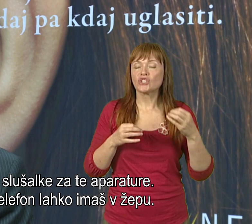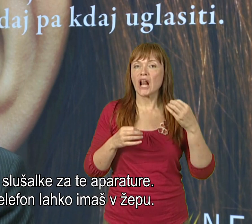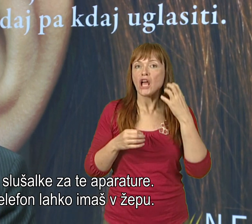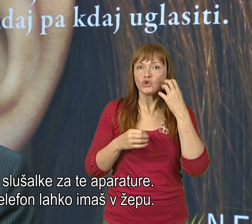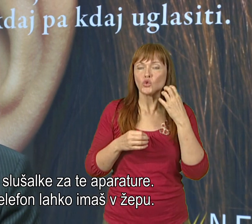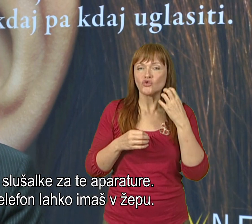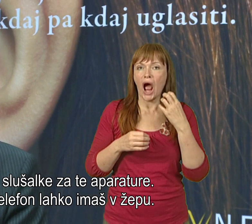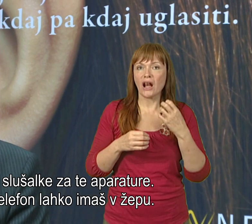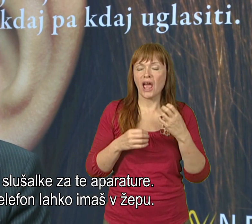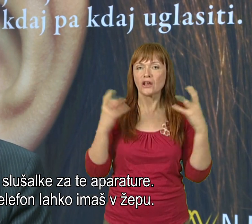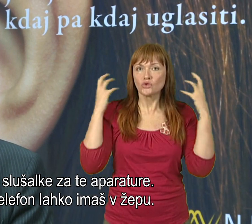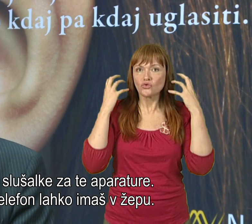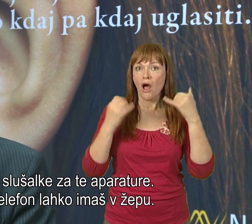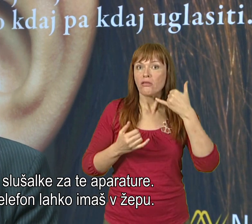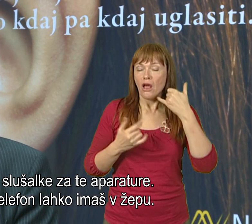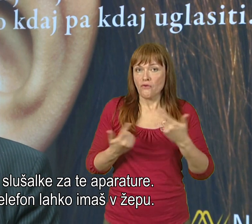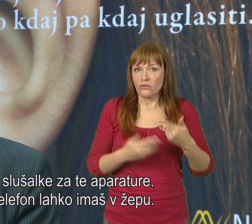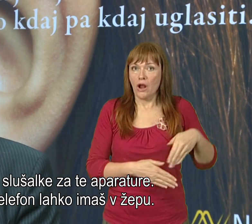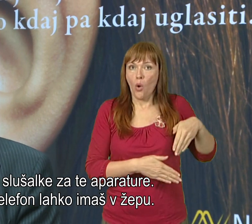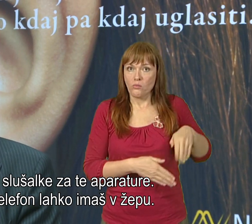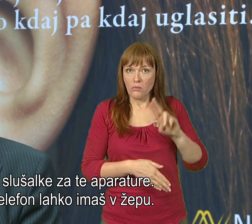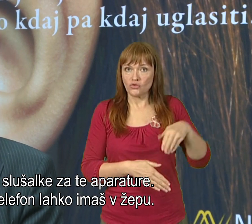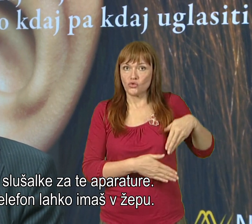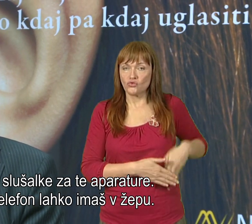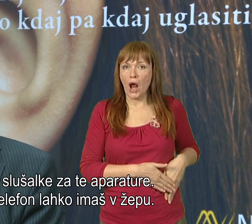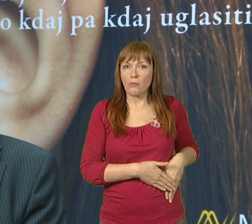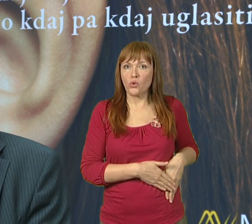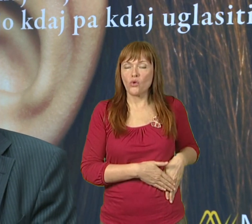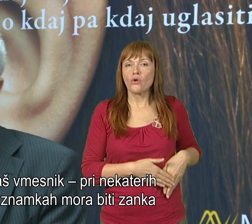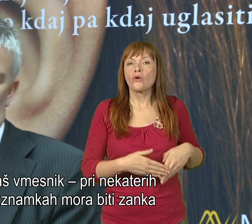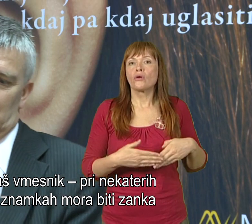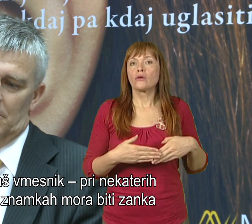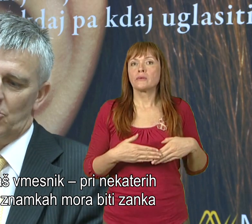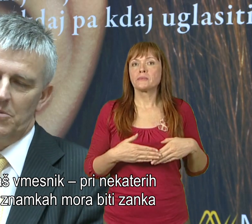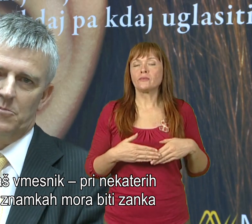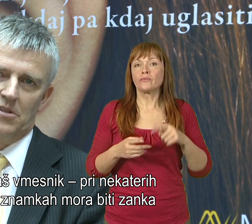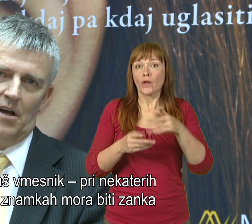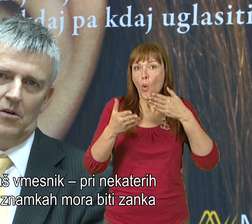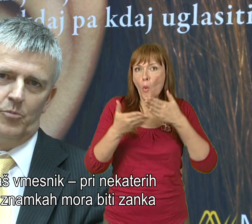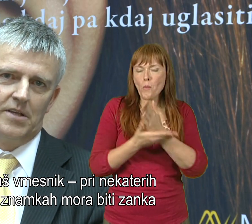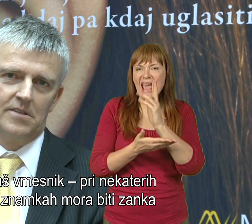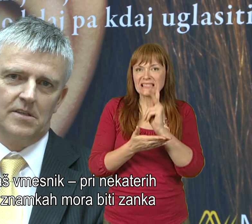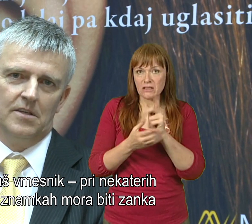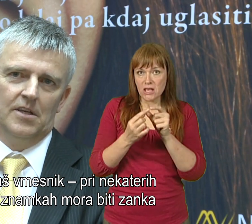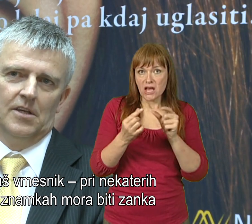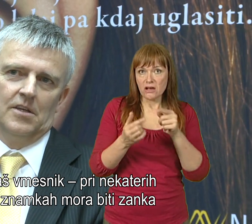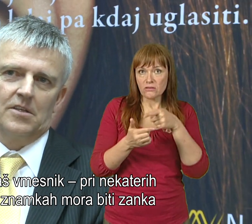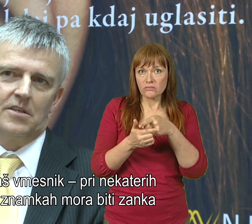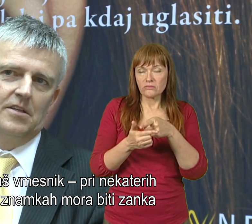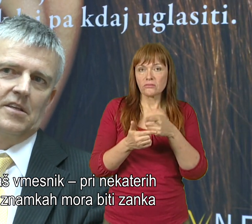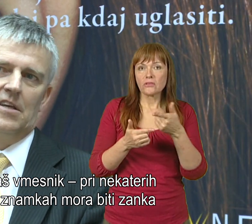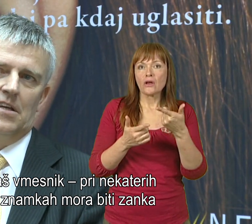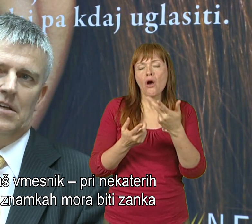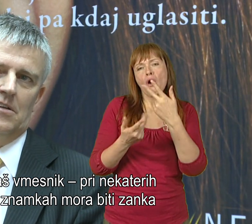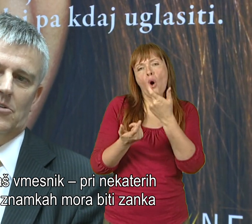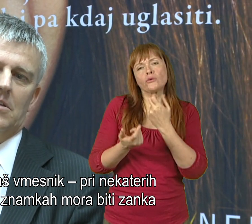te aparature. Recimo telefon imaš lahko v žepu in imaš imeti samo ta vmesnik, ki